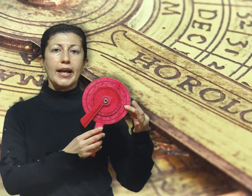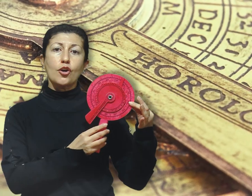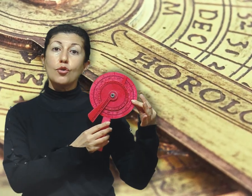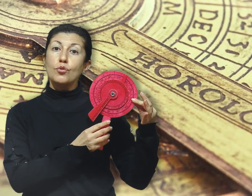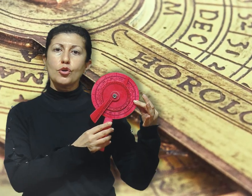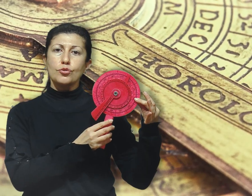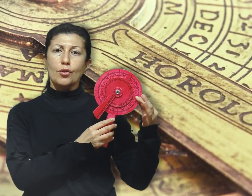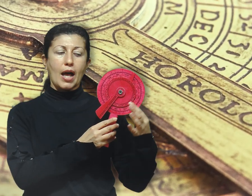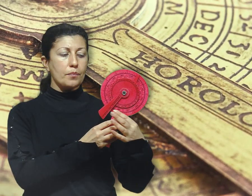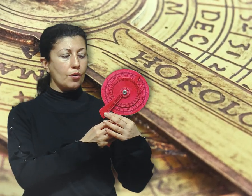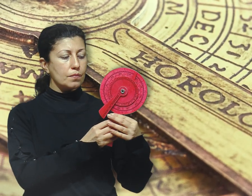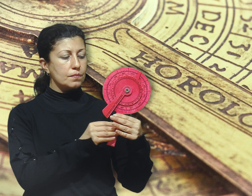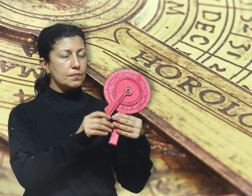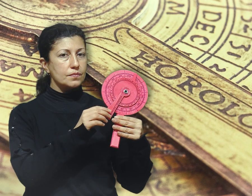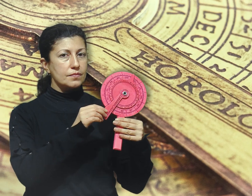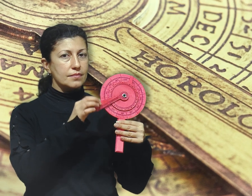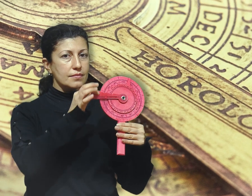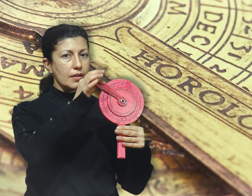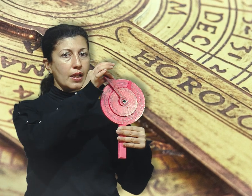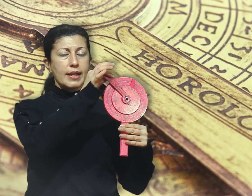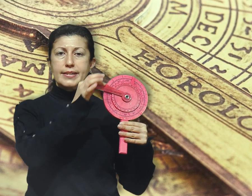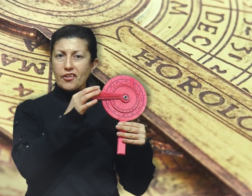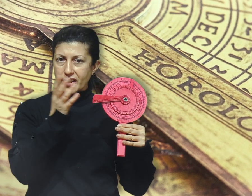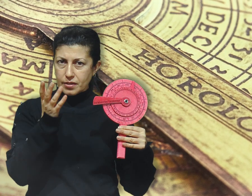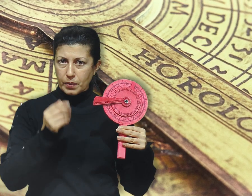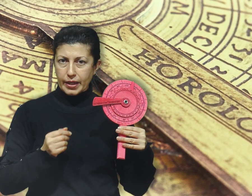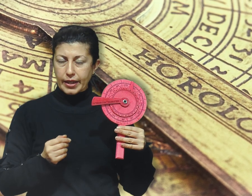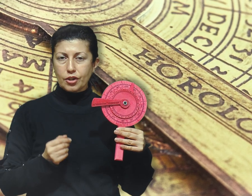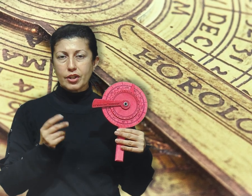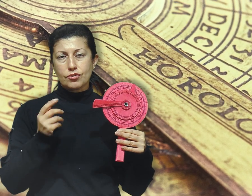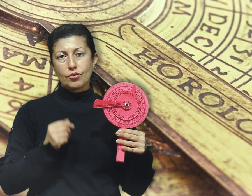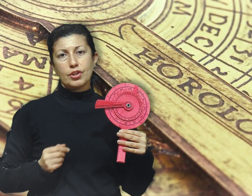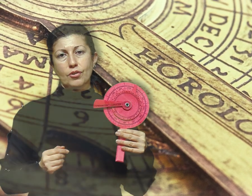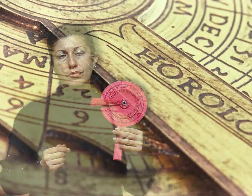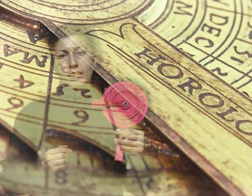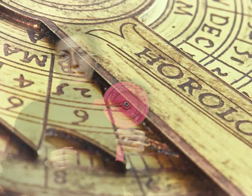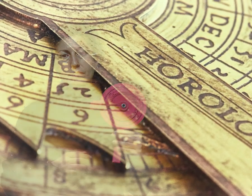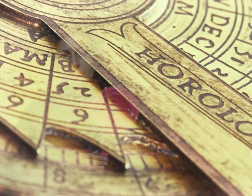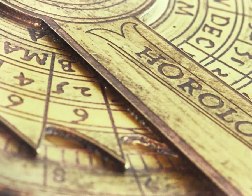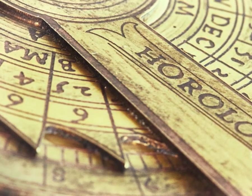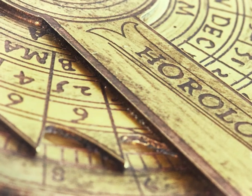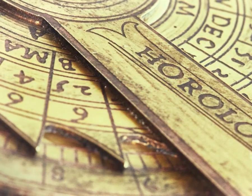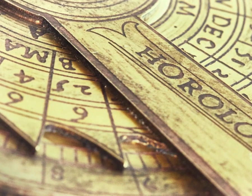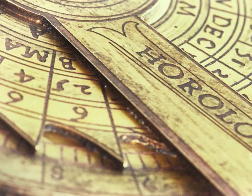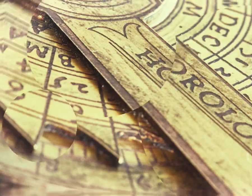Ecco un notturlabio. Serve a sapere che ore sono di notte. In che